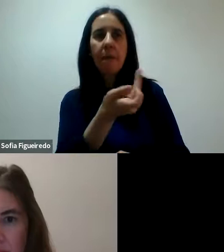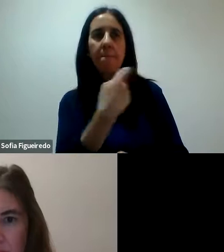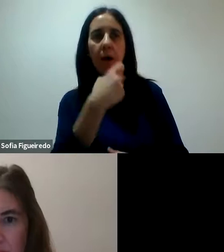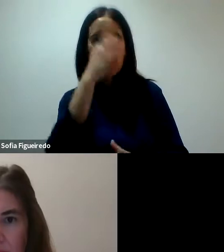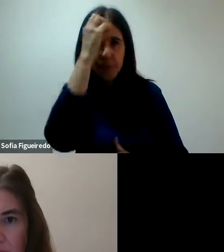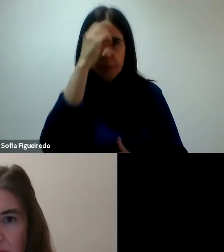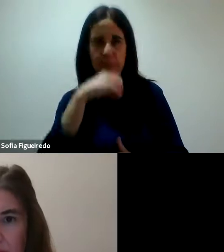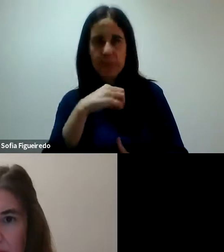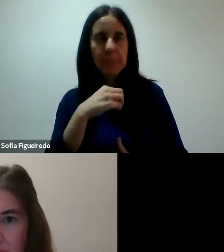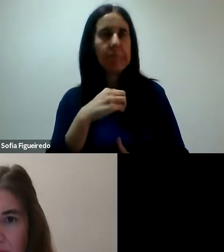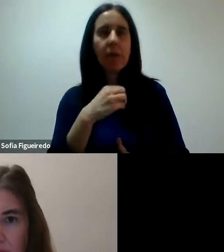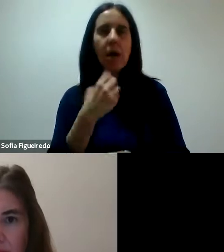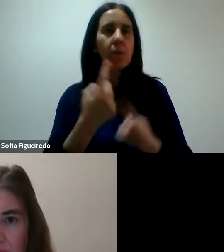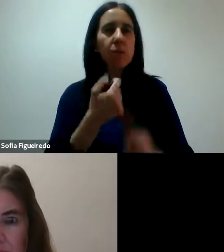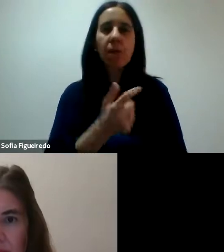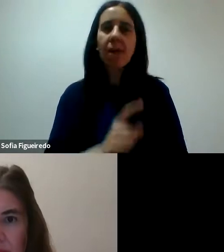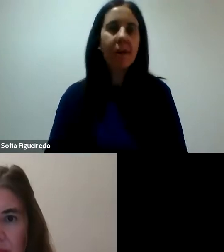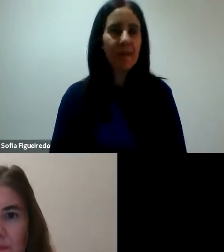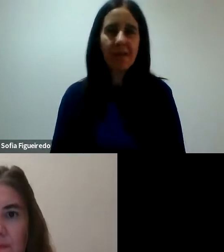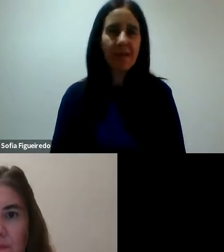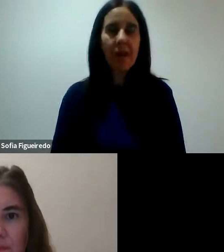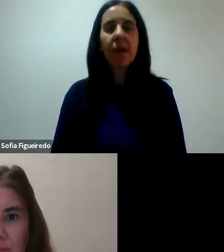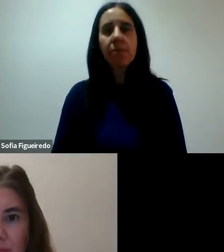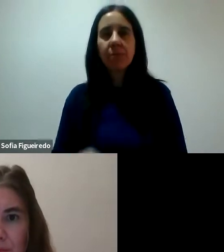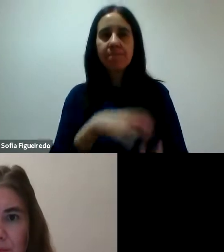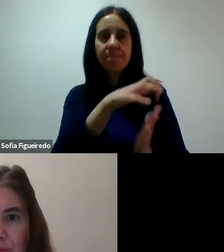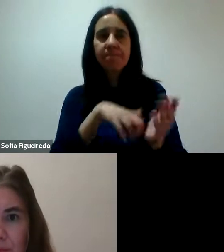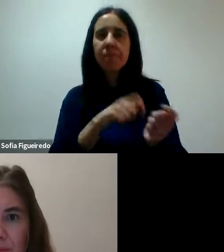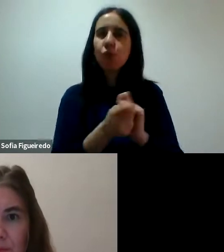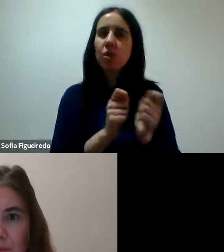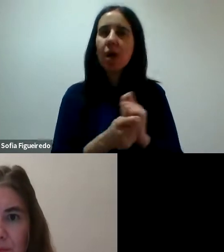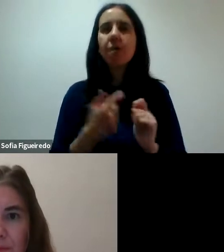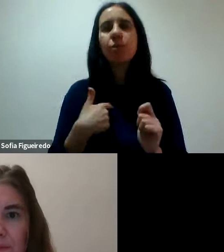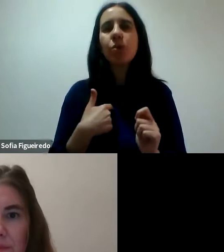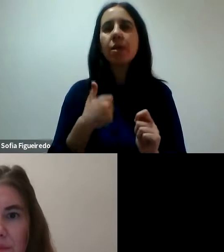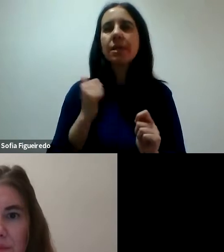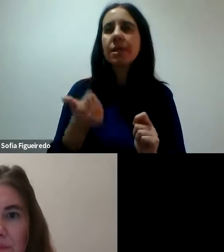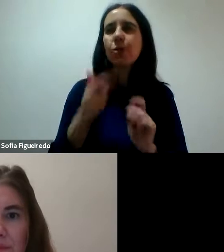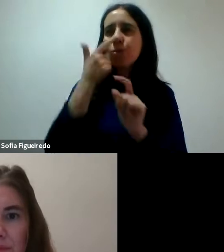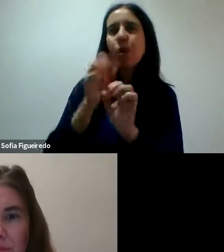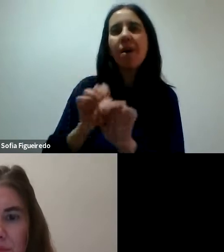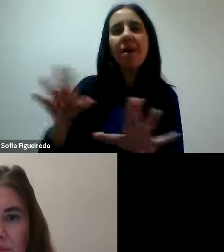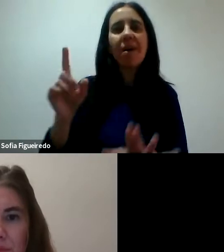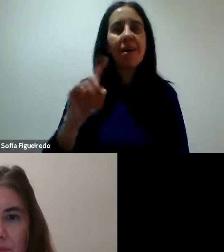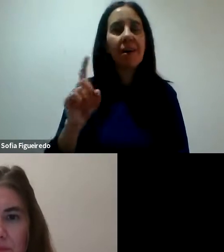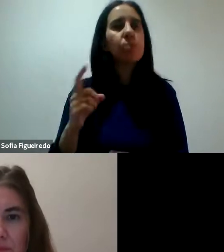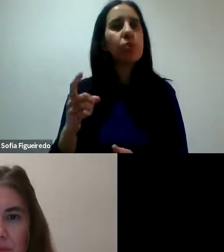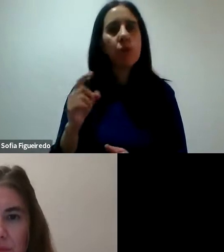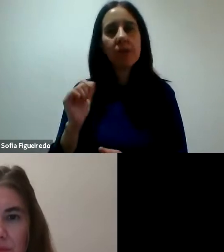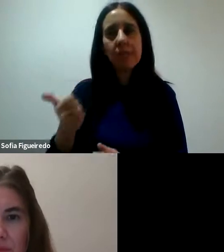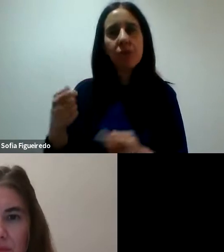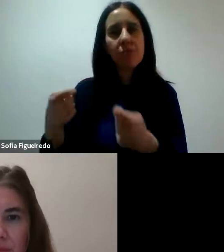isso, é porque qualquer coisa não está bem. É porque qualquer mensagem tem que ser ajustada. É porque eu não estou a chegar às pessoas certas. É porque eu não estou a utilizar o canal